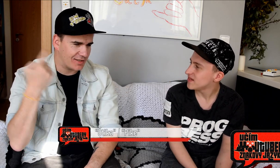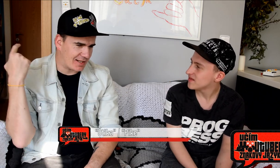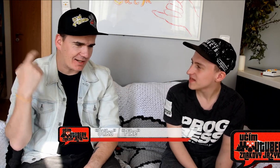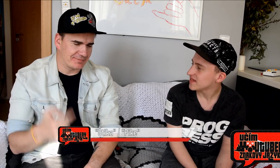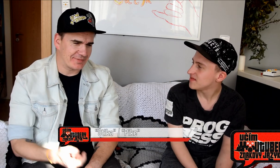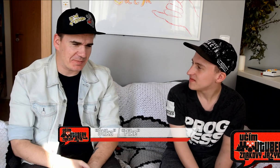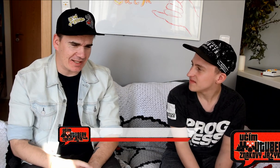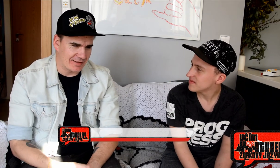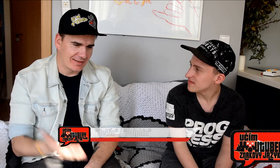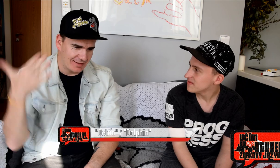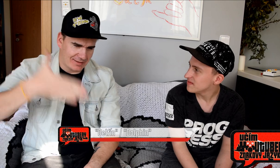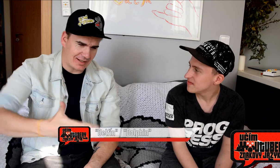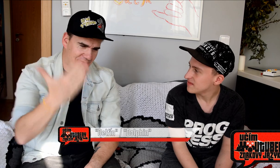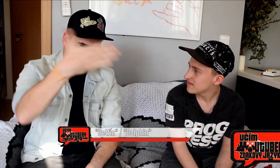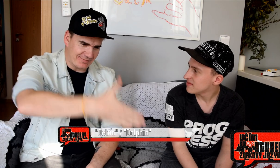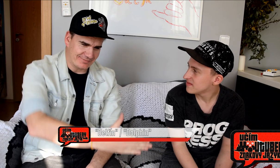Štika. Dobře. Delfín.